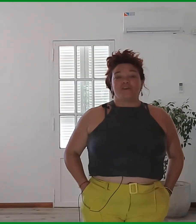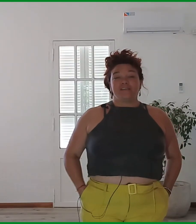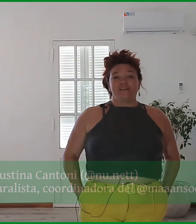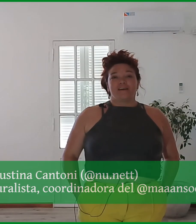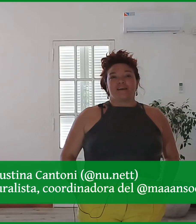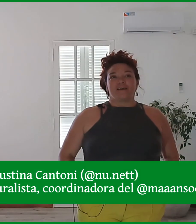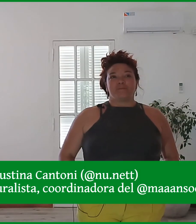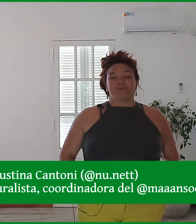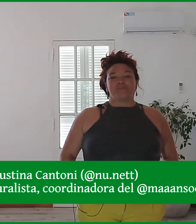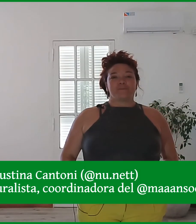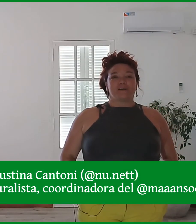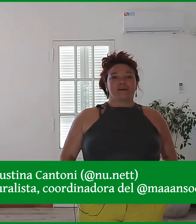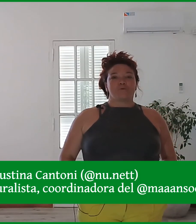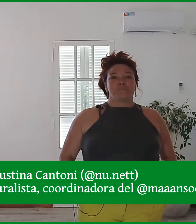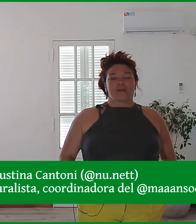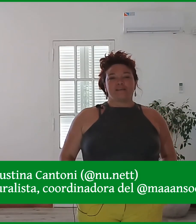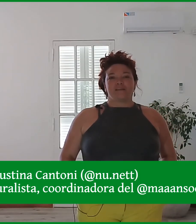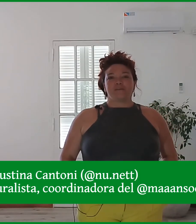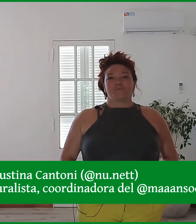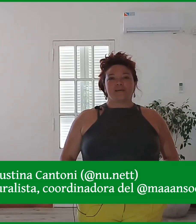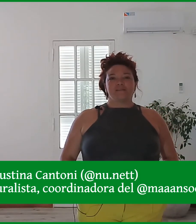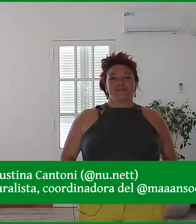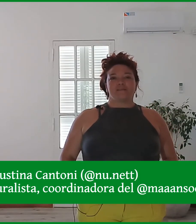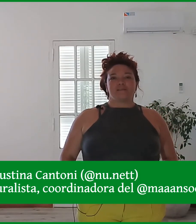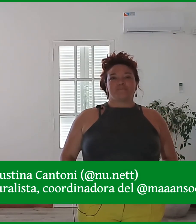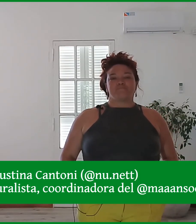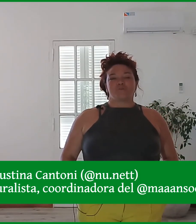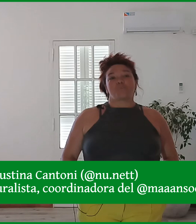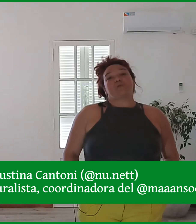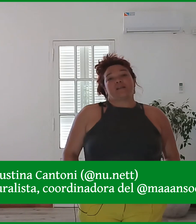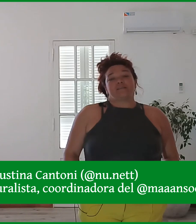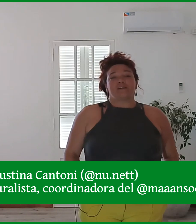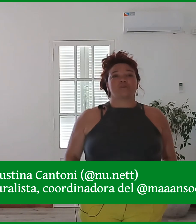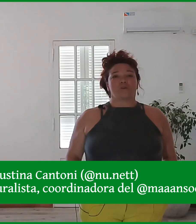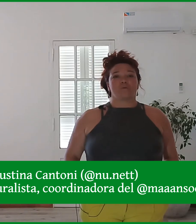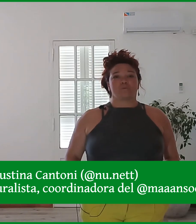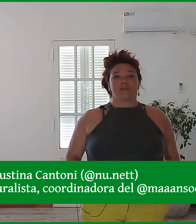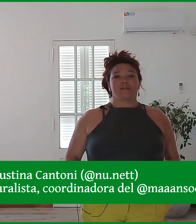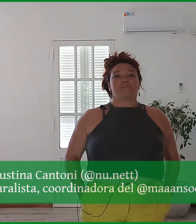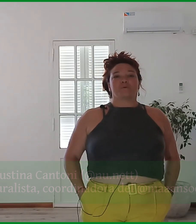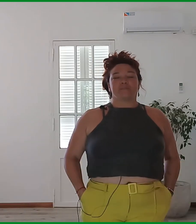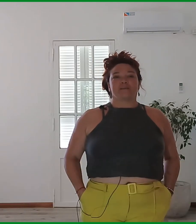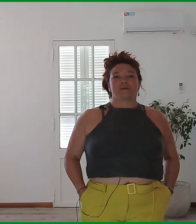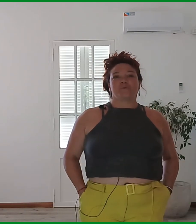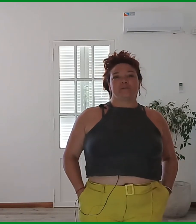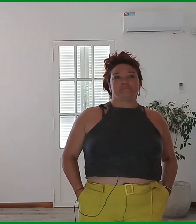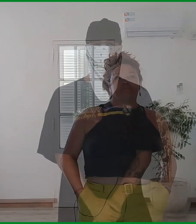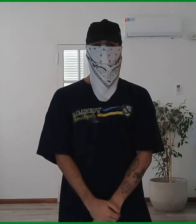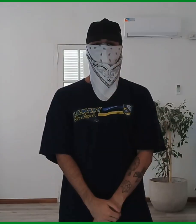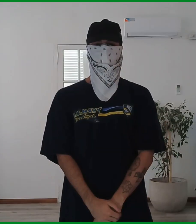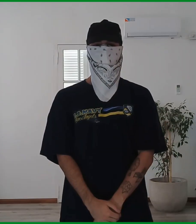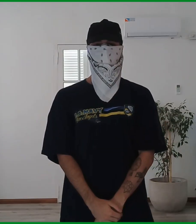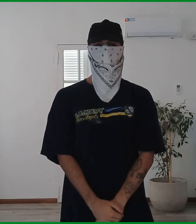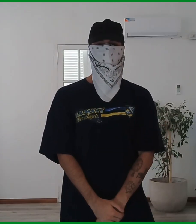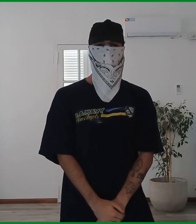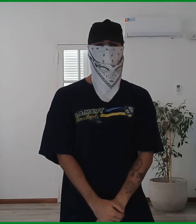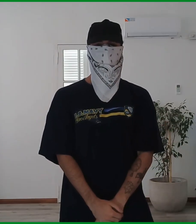Cantoni, mi firma como muralista es Nunet y soy muralista y gestora cultural de la provincia de San Juan. Buenas, mi nombre es